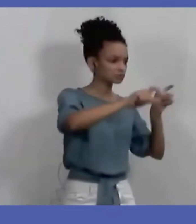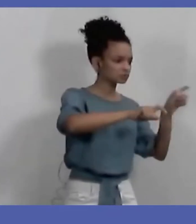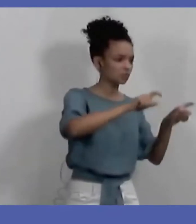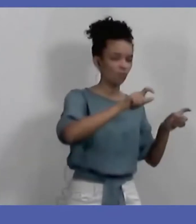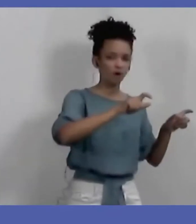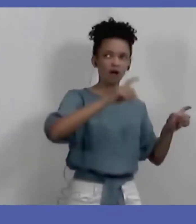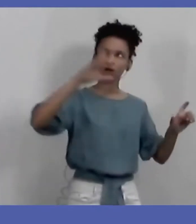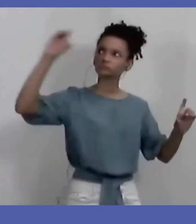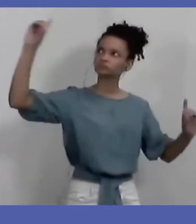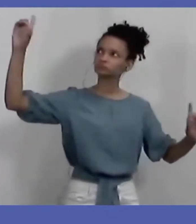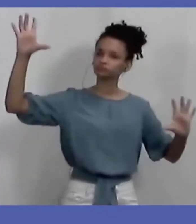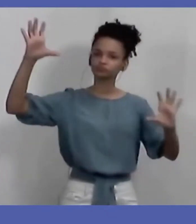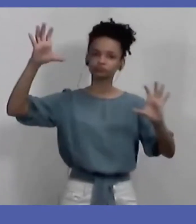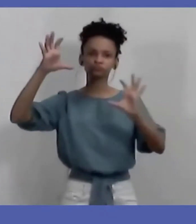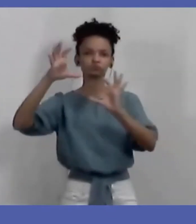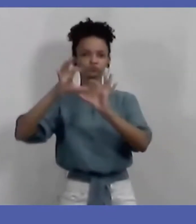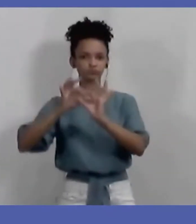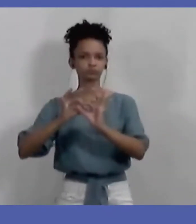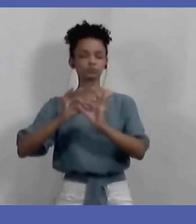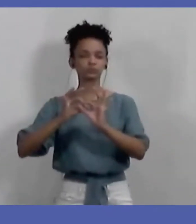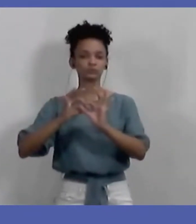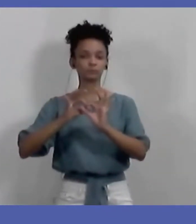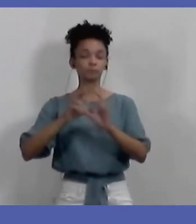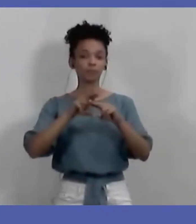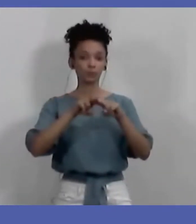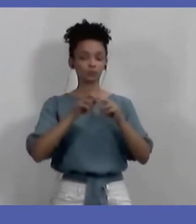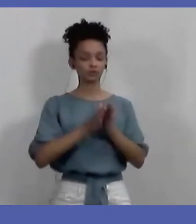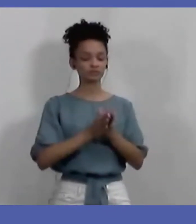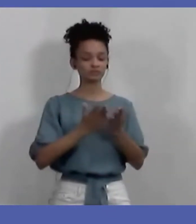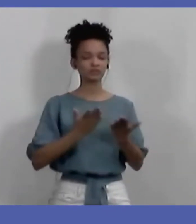desconectou. Então, no livro de Gênesis, nós vemos que